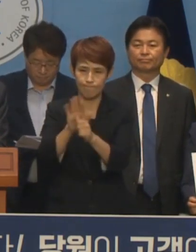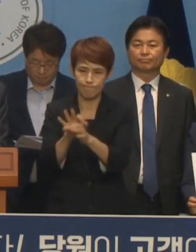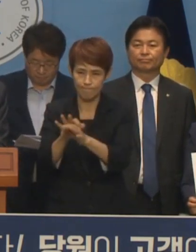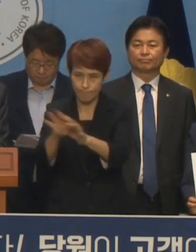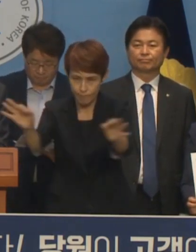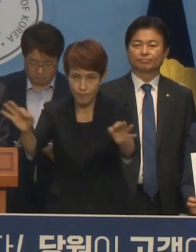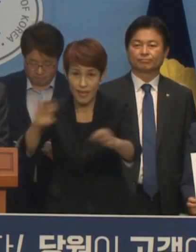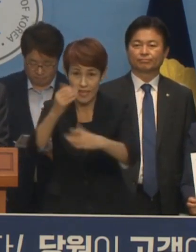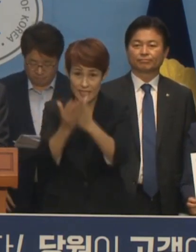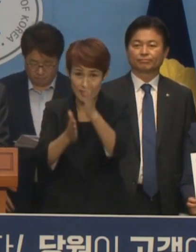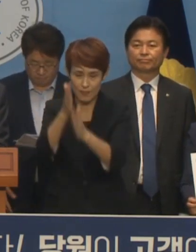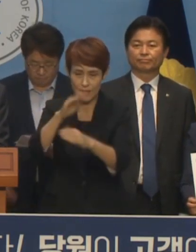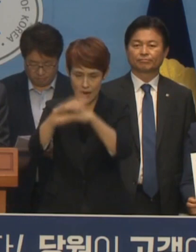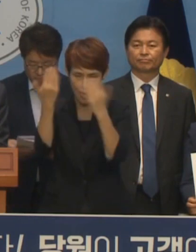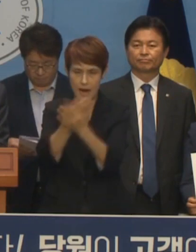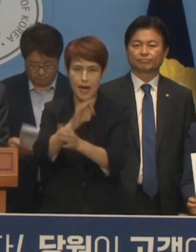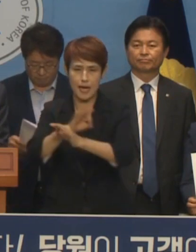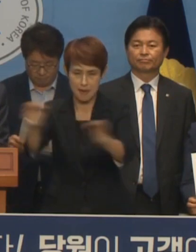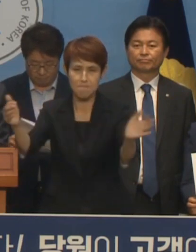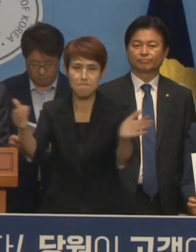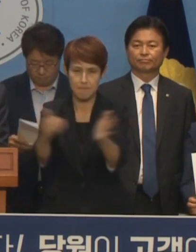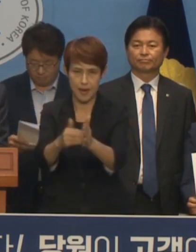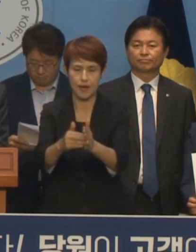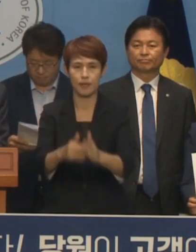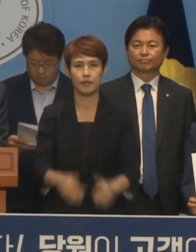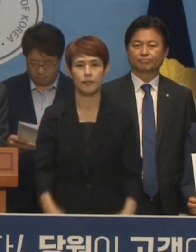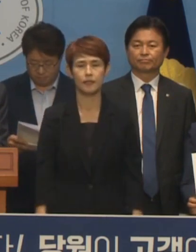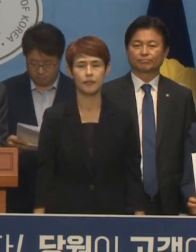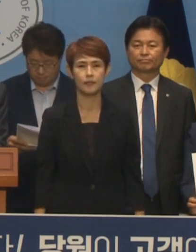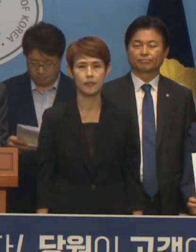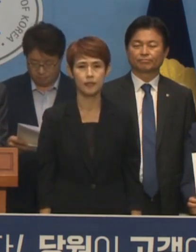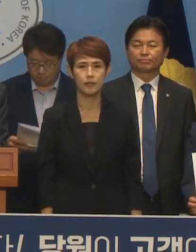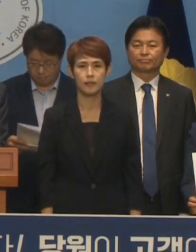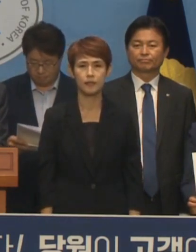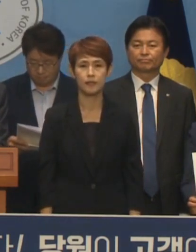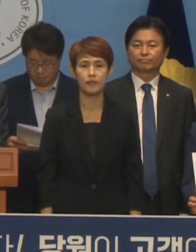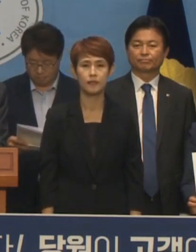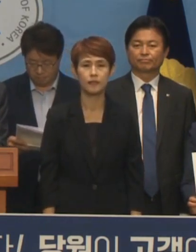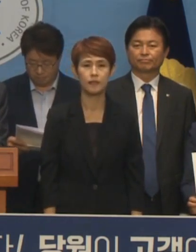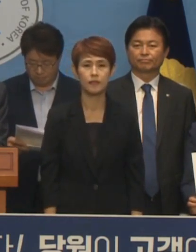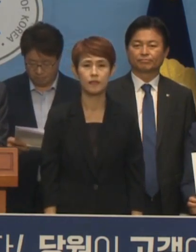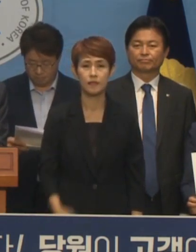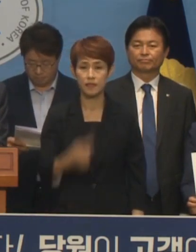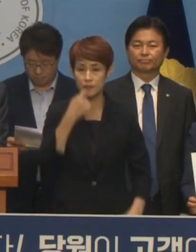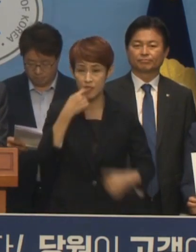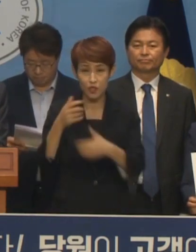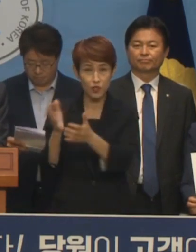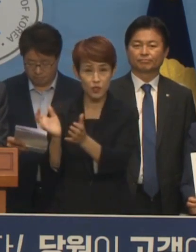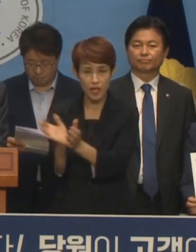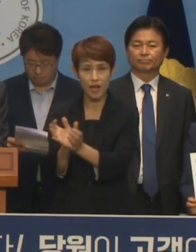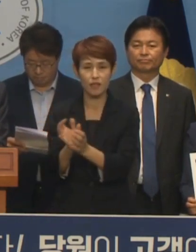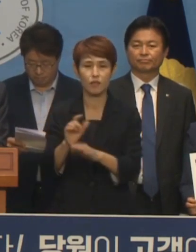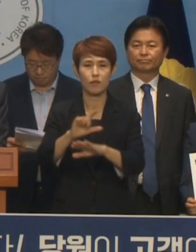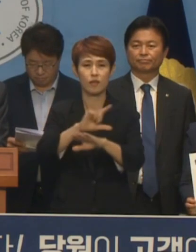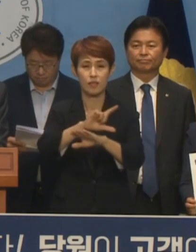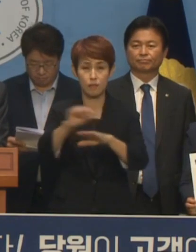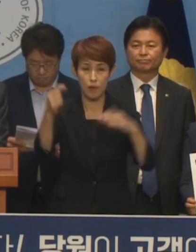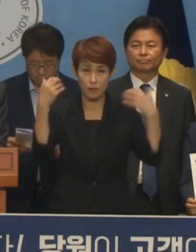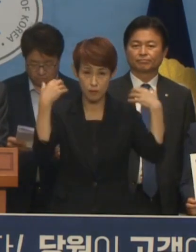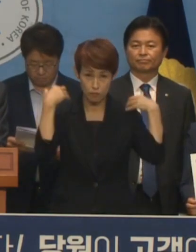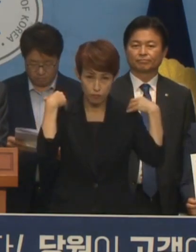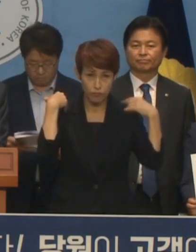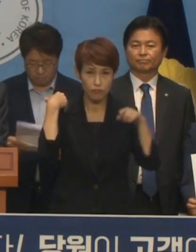지급해 타 지자체를 선도한 바 있습니다. 민주당 지방정부들의 민생에